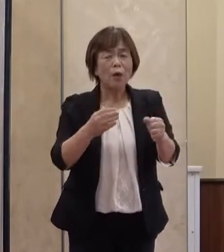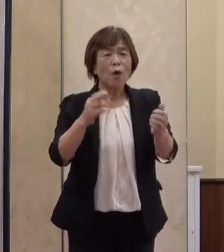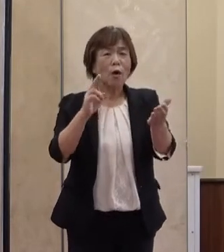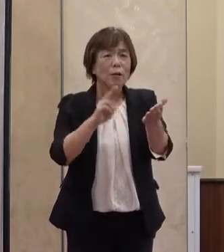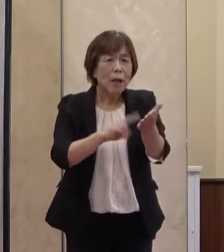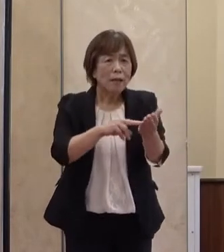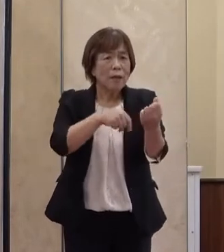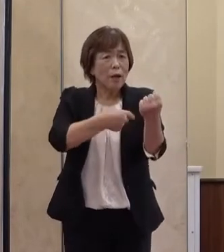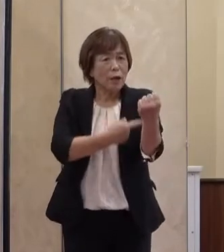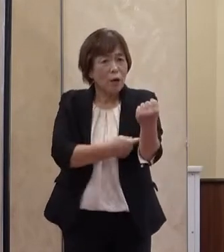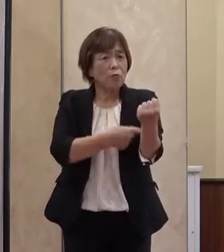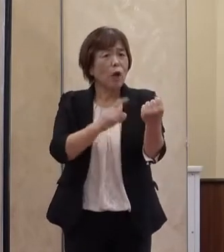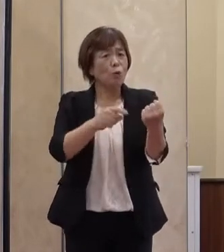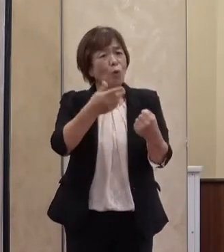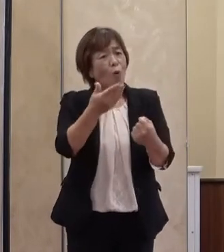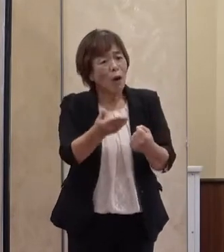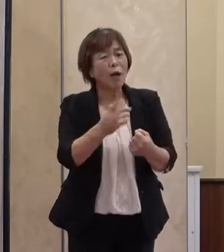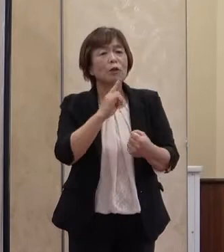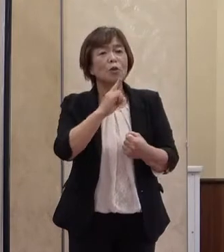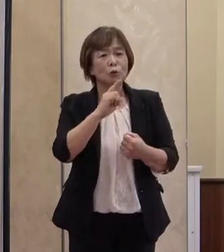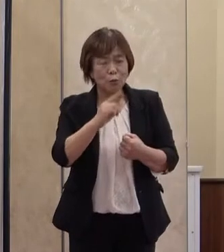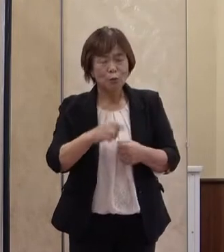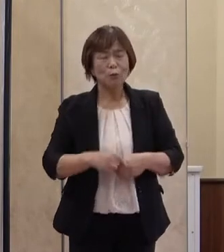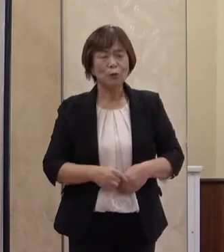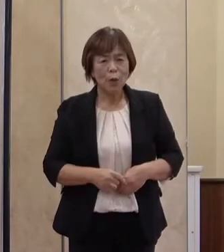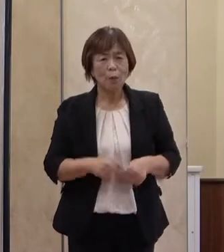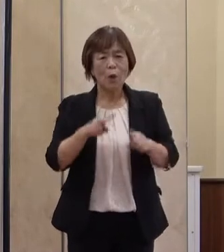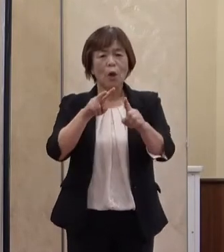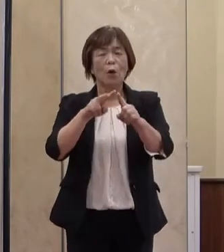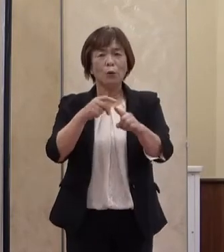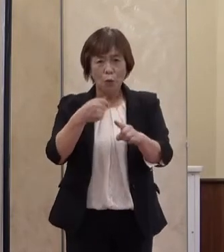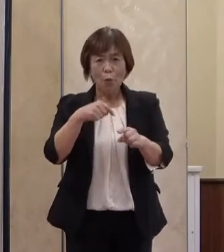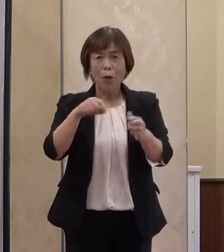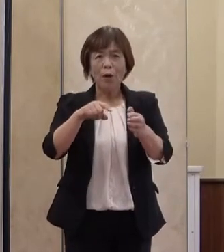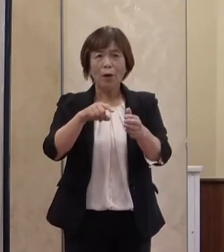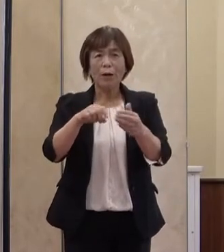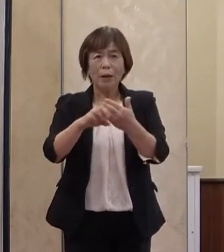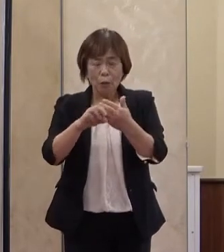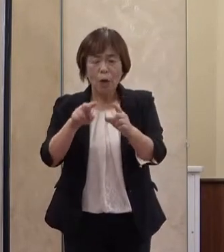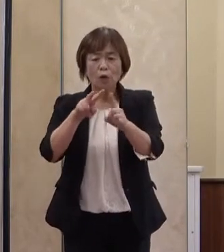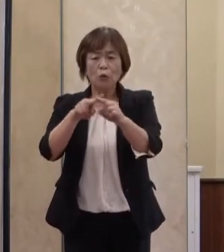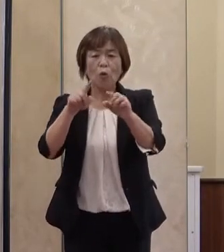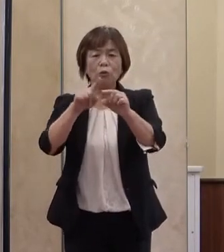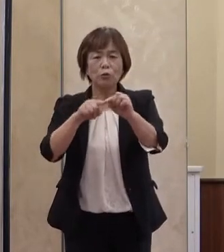には、僕は小中学校に権限についてはそれぞれの4区が